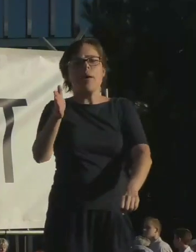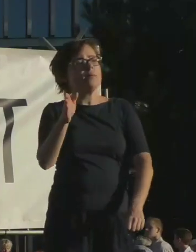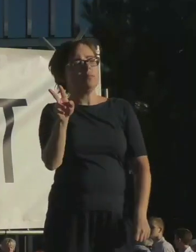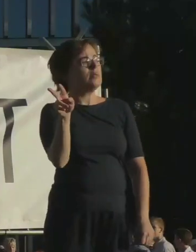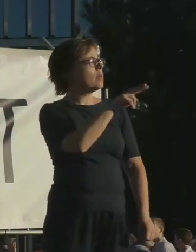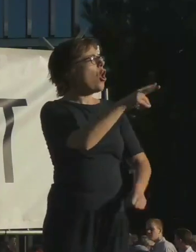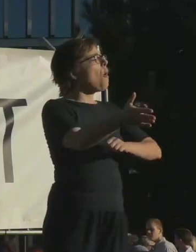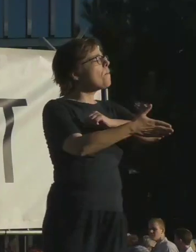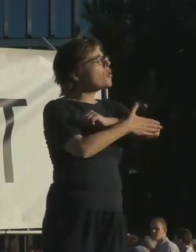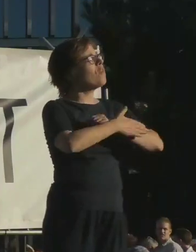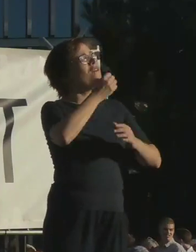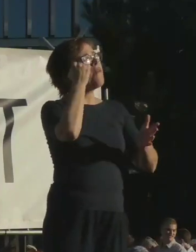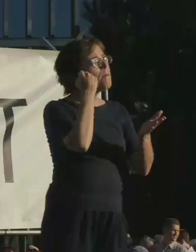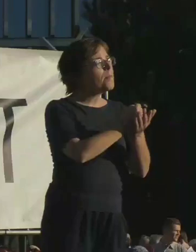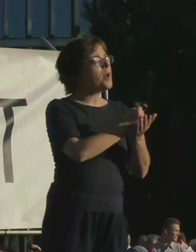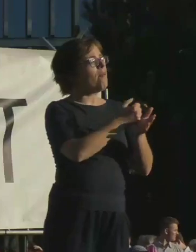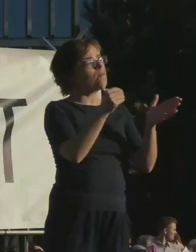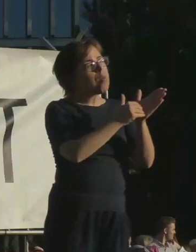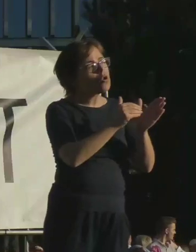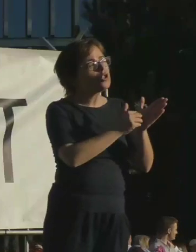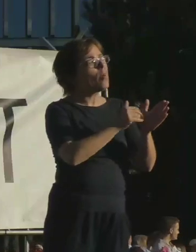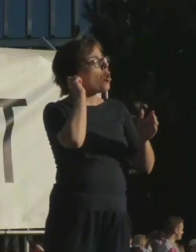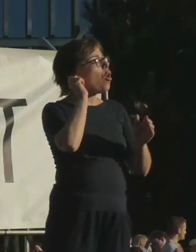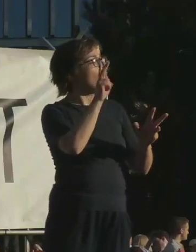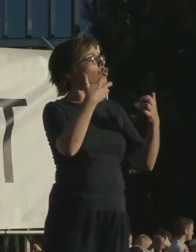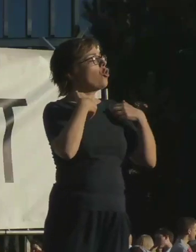wzrok od podstawowych potrzeb kobiet żyjących w tym kraju.